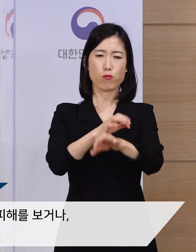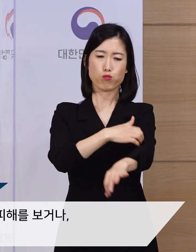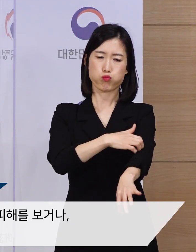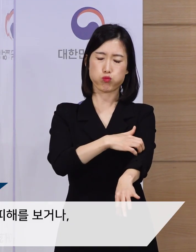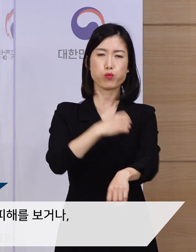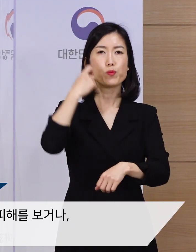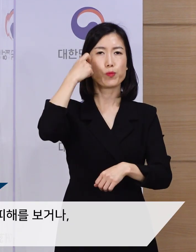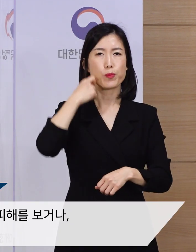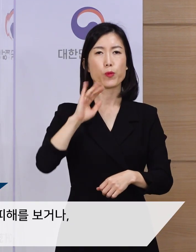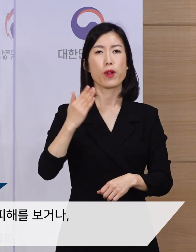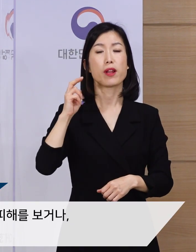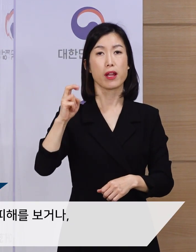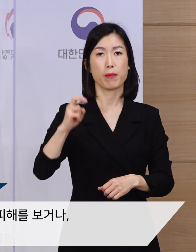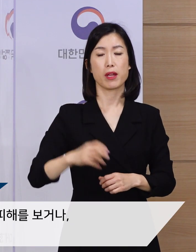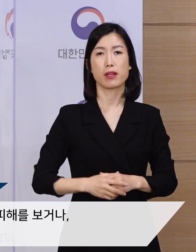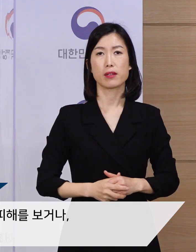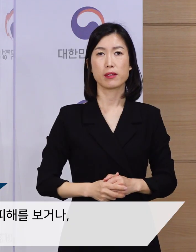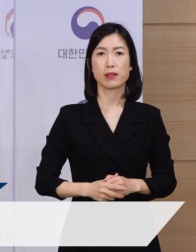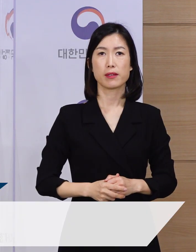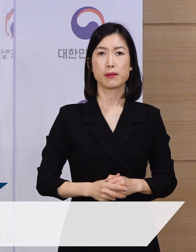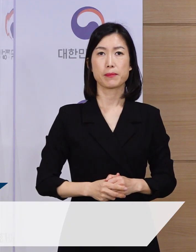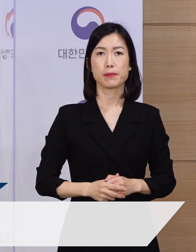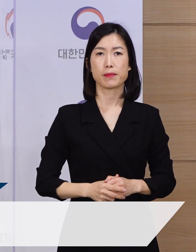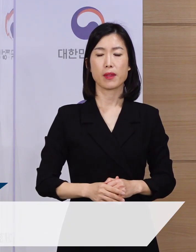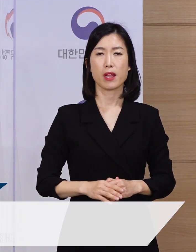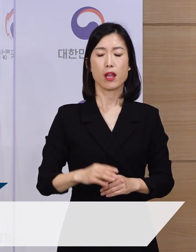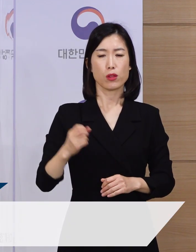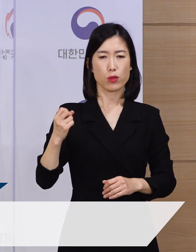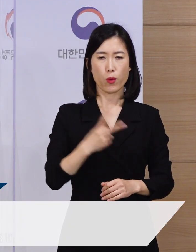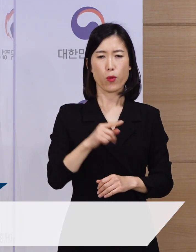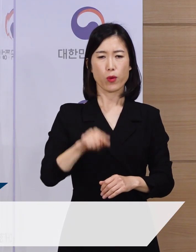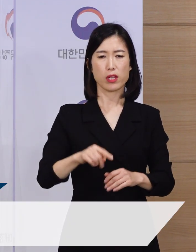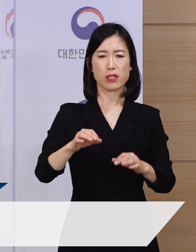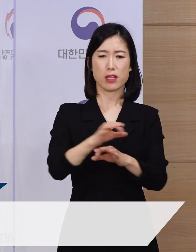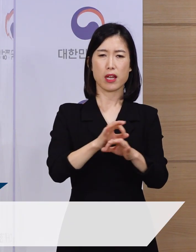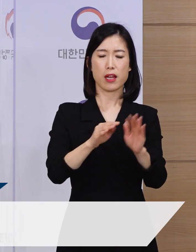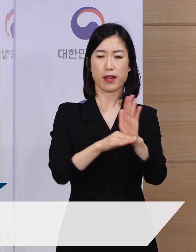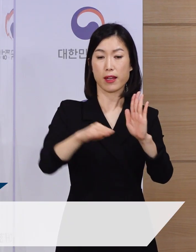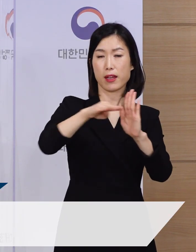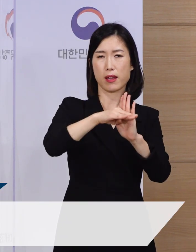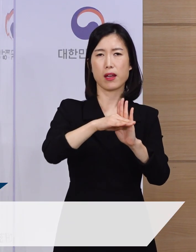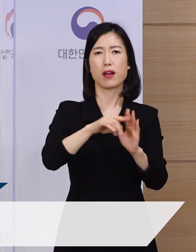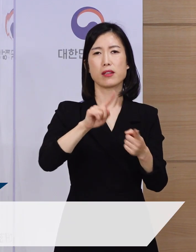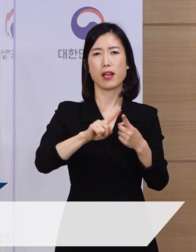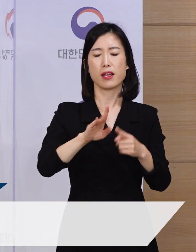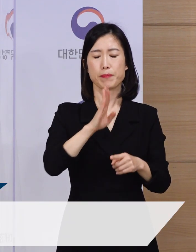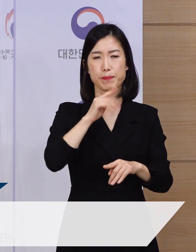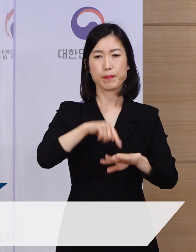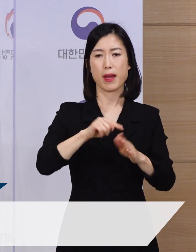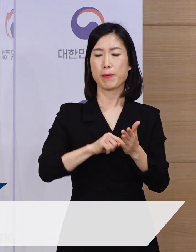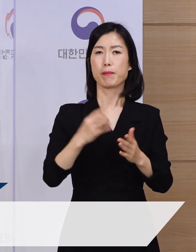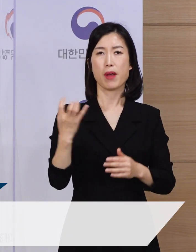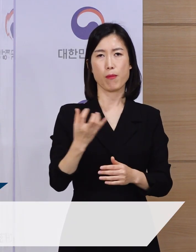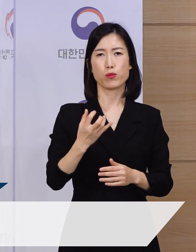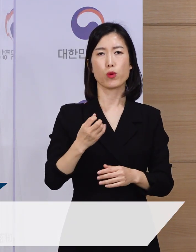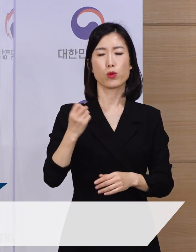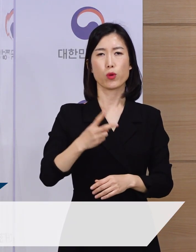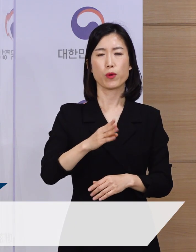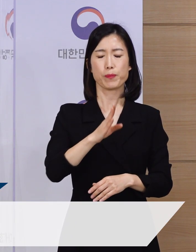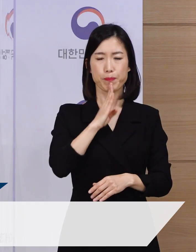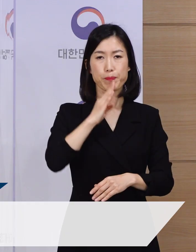불편을 겪게 될 것입니다. 또다시 이러한 상황이 초래된 것에 대해 참으로 가슴 아프며